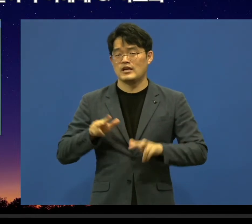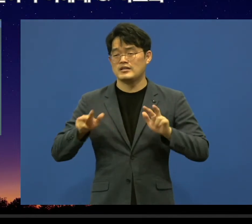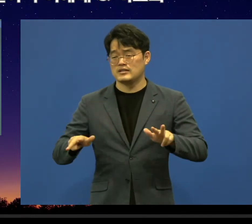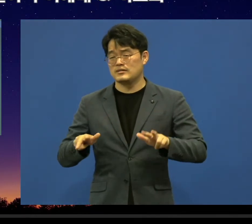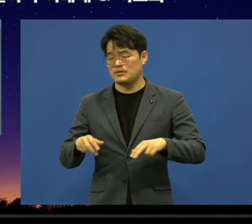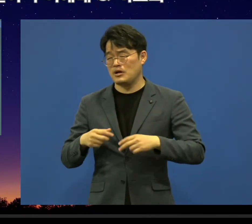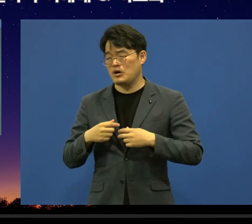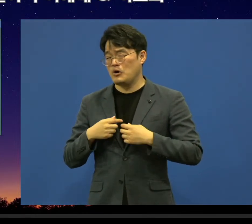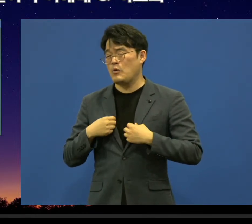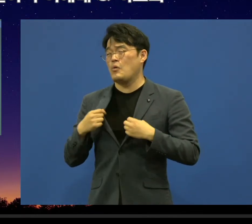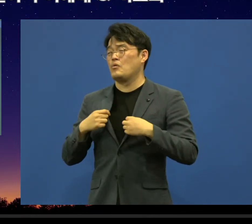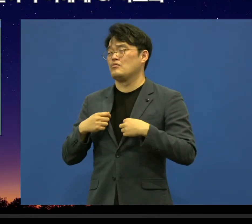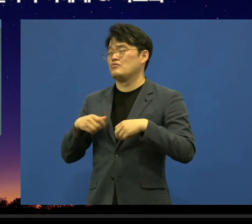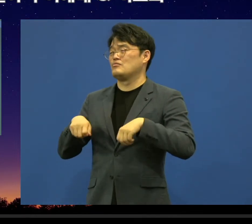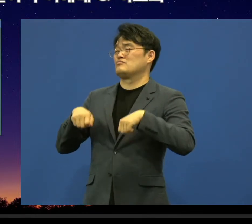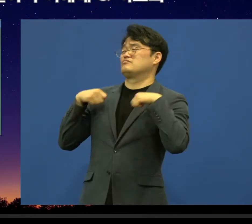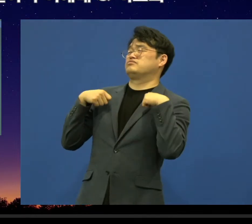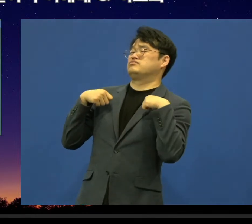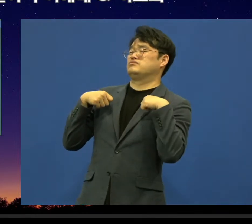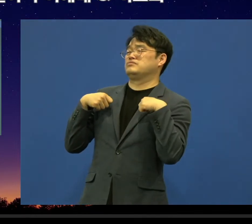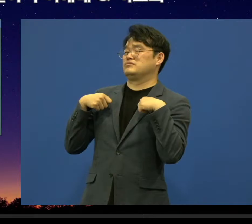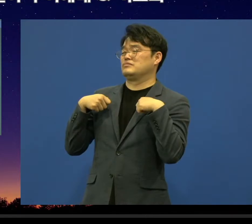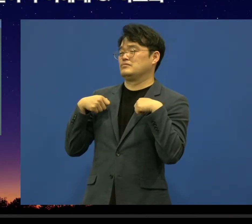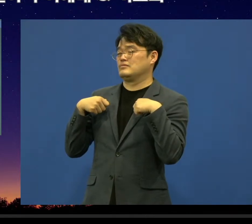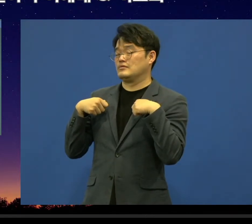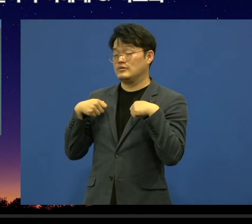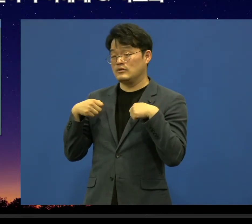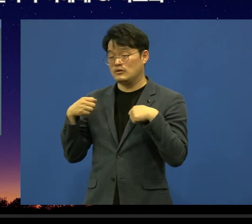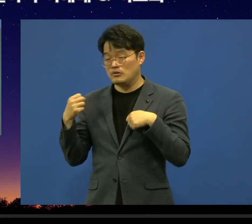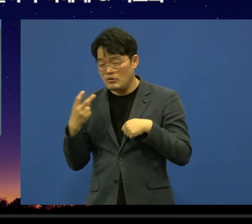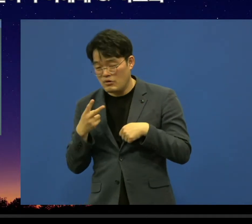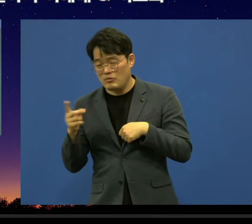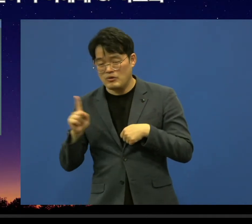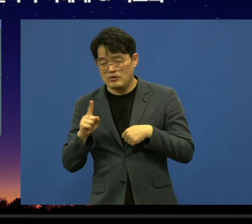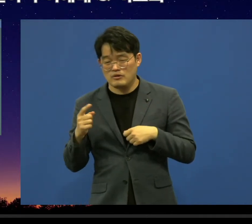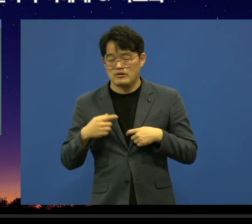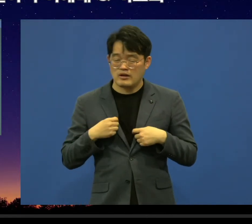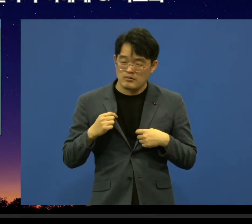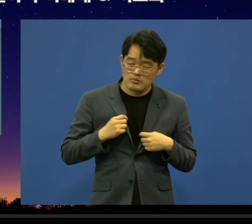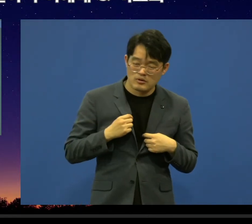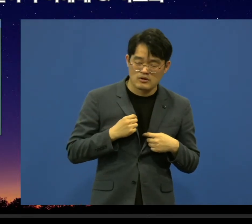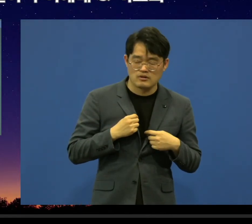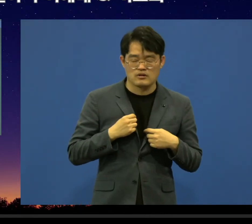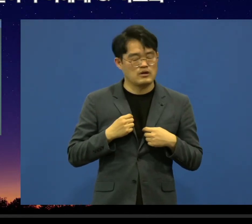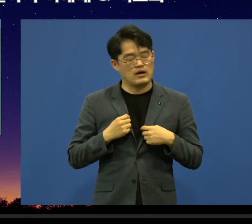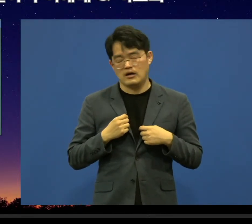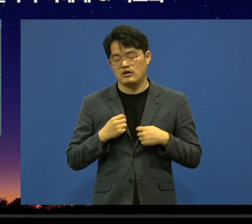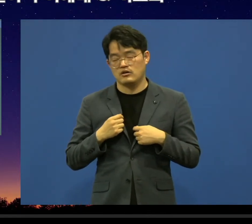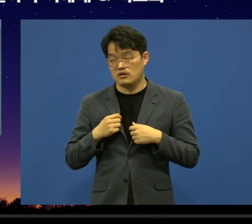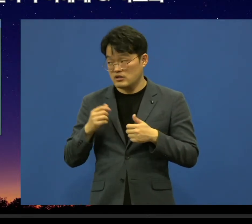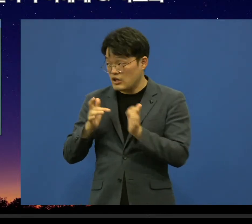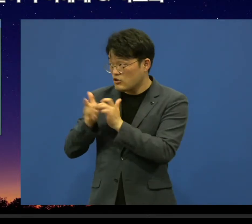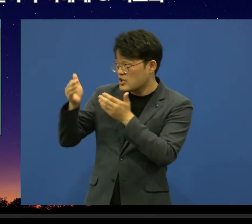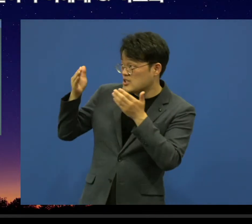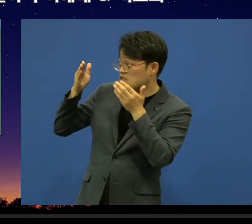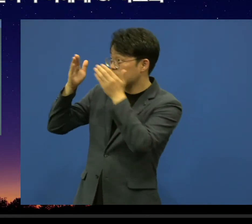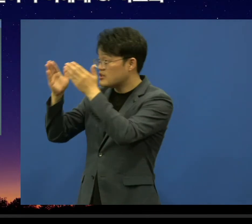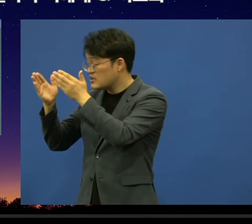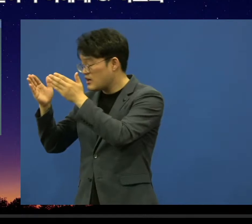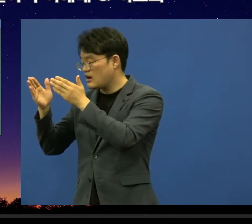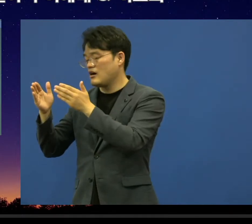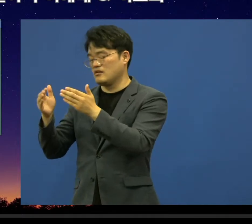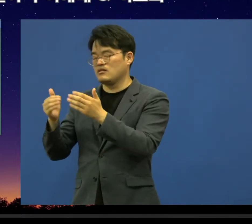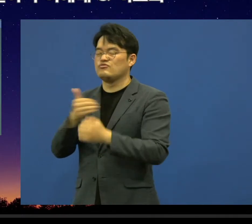거 딱 잡고 있었는데 정말 본질적인 것에 집중하면 이것을 놓을 수가 있는 거예요. 주님이면